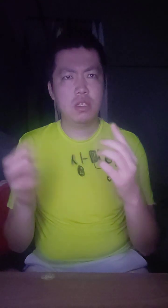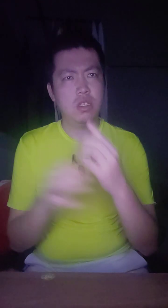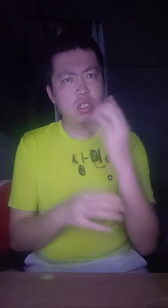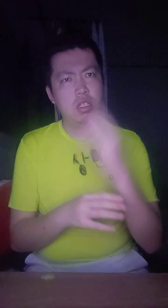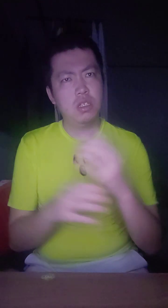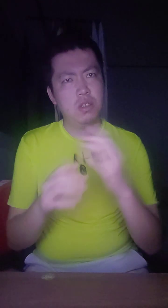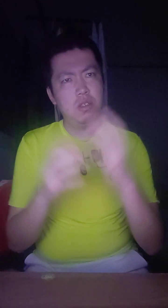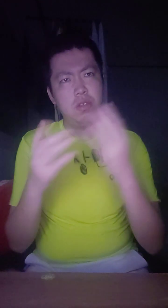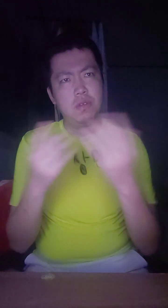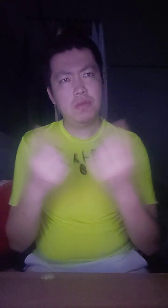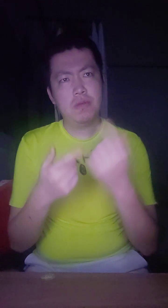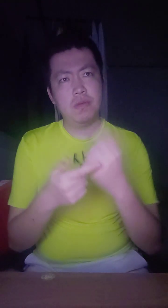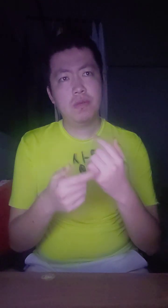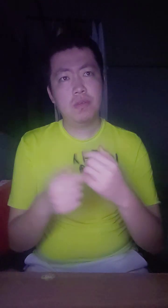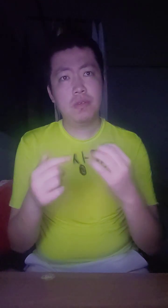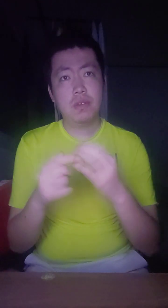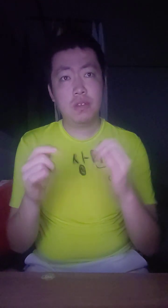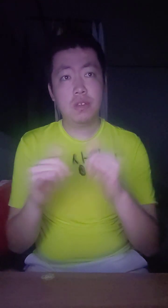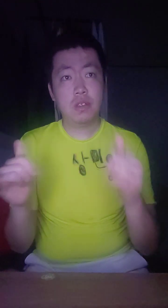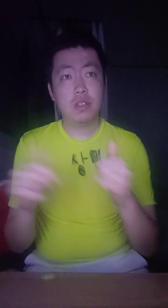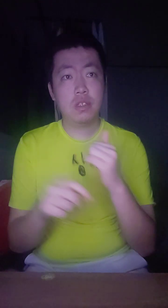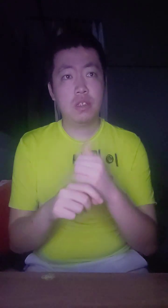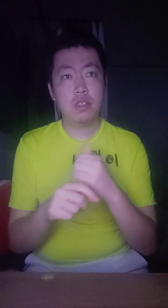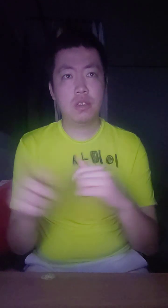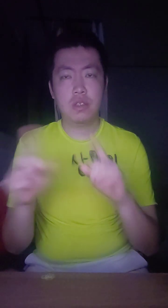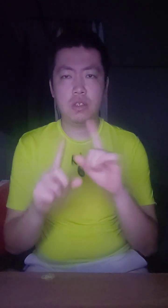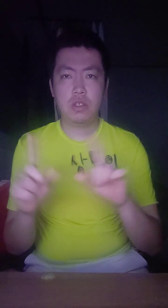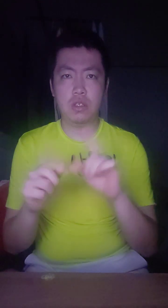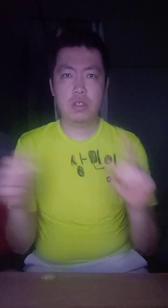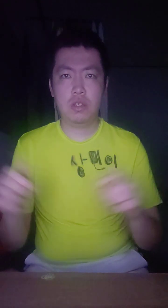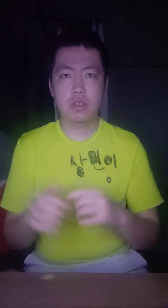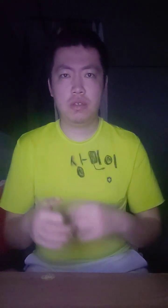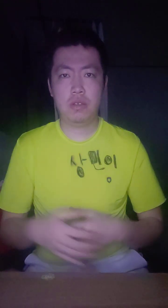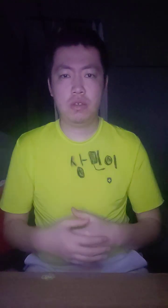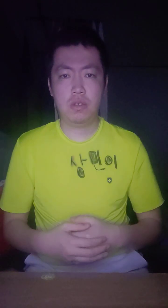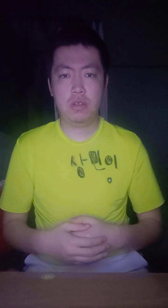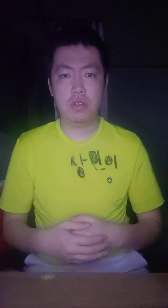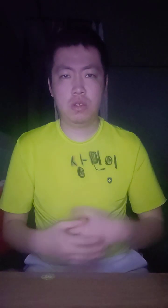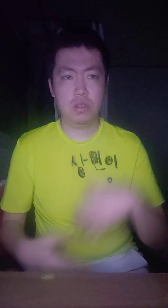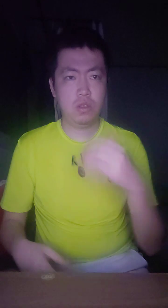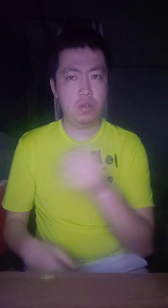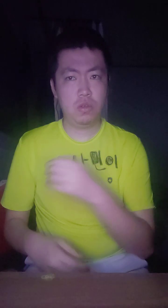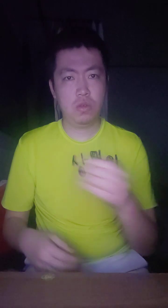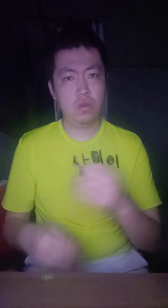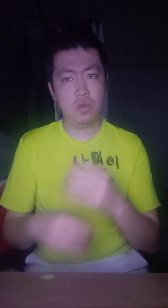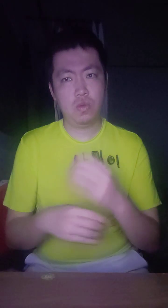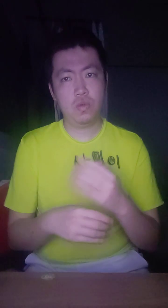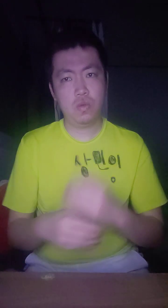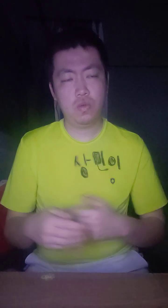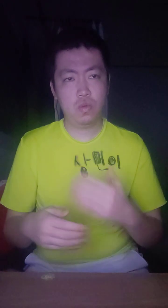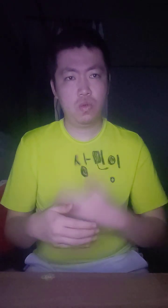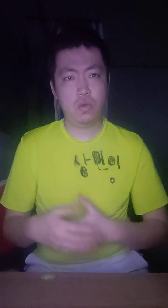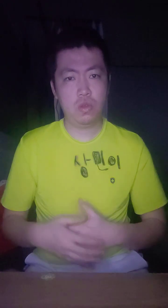관짝에 들어가지 않으려면 잘하라고 막말을 했다고 합니다. 얘들은 관짝에 들어가면 저렇게 안 되면